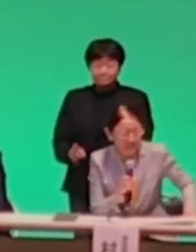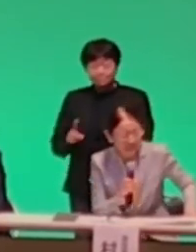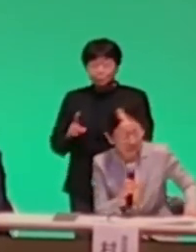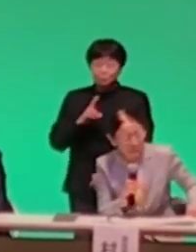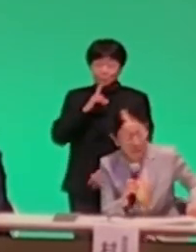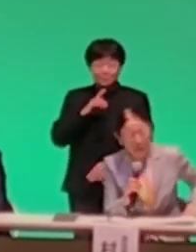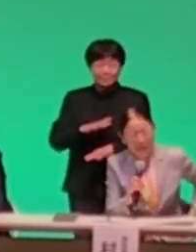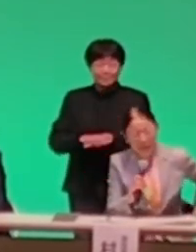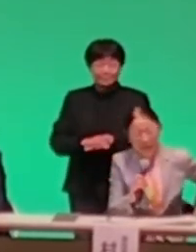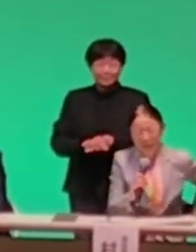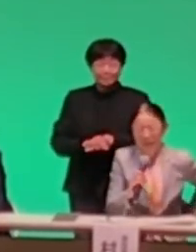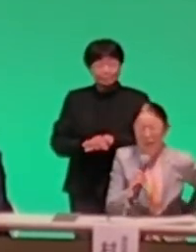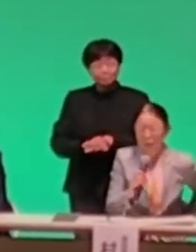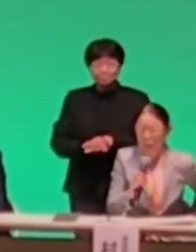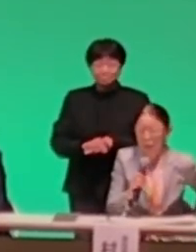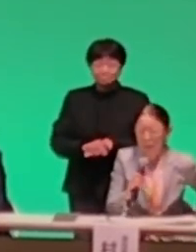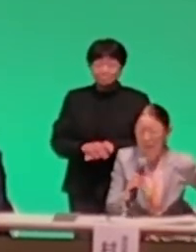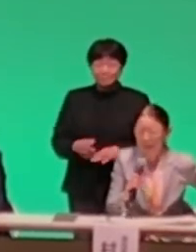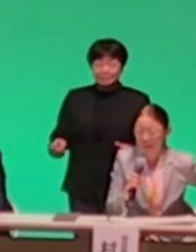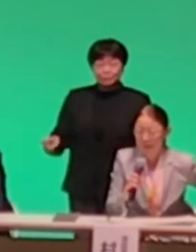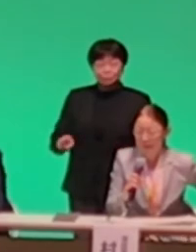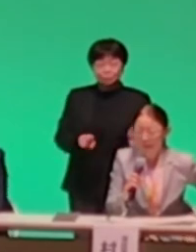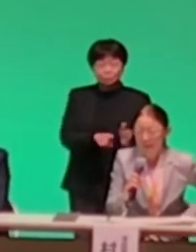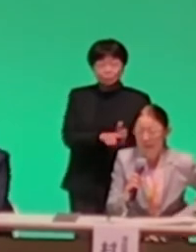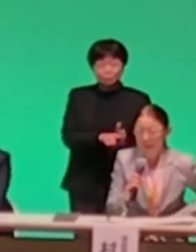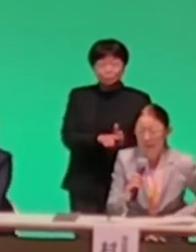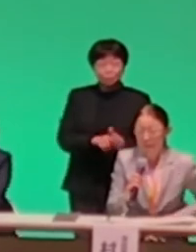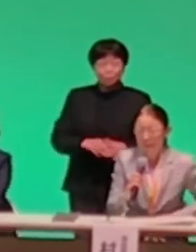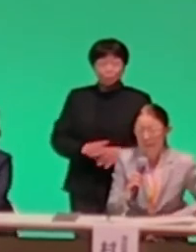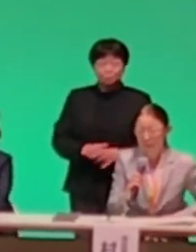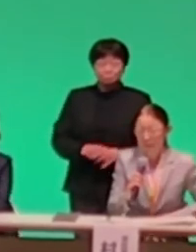なんで頑張ってくれたかなって思うと、